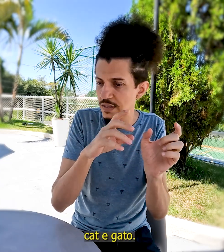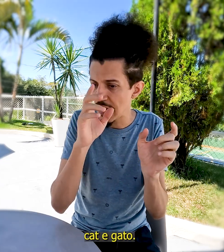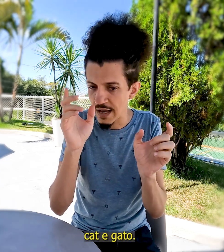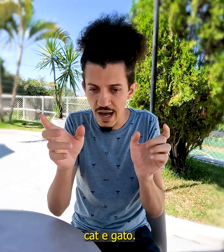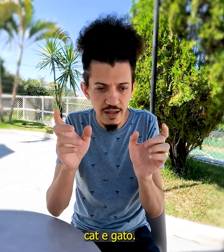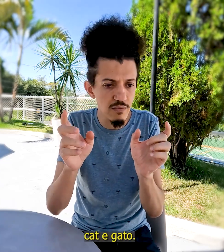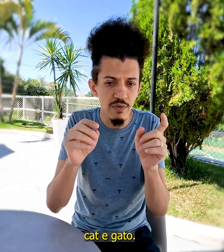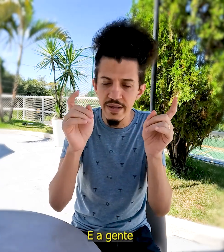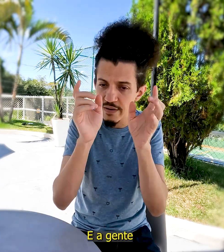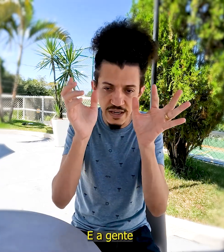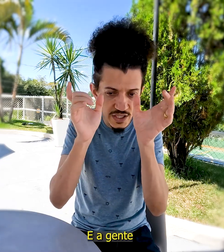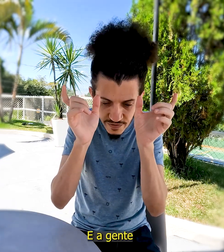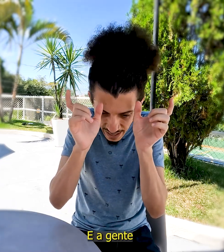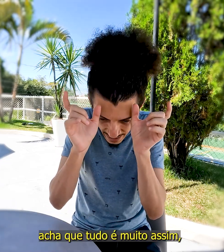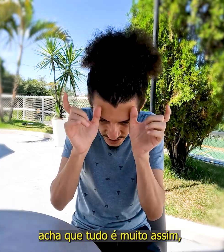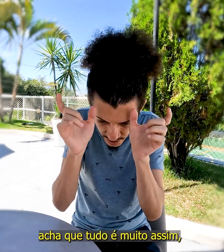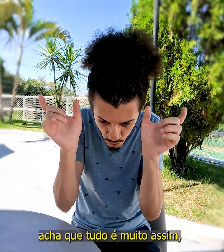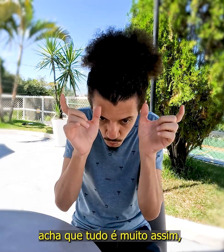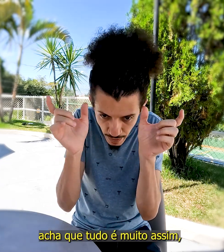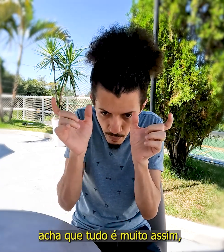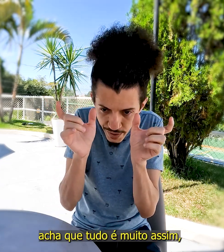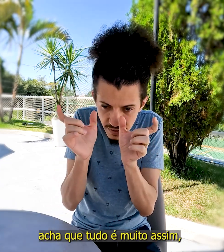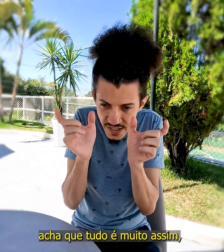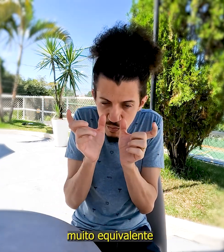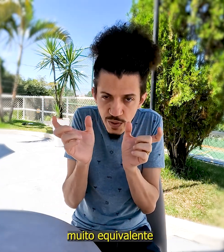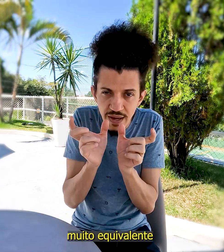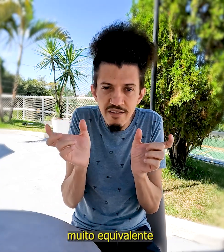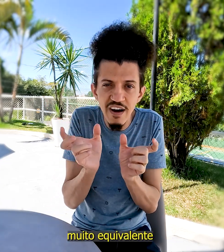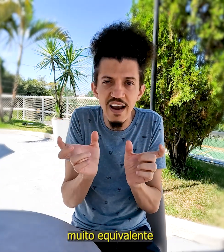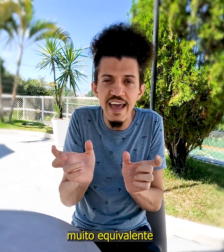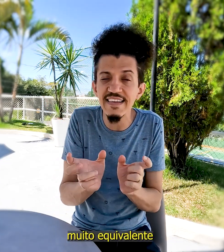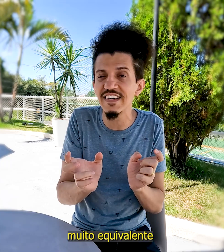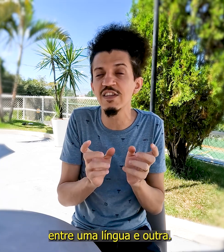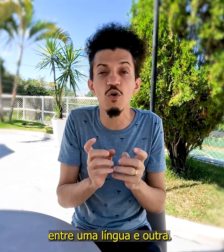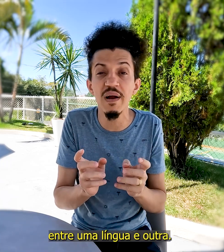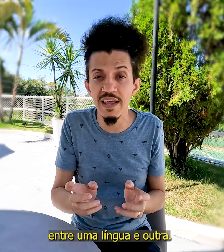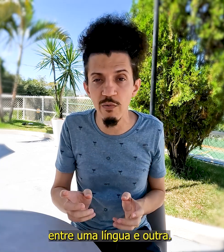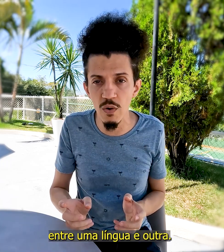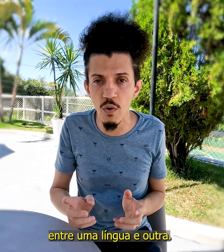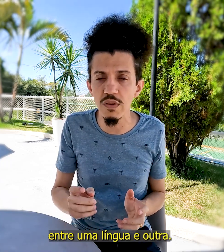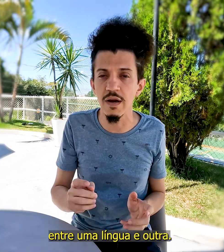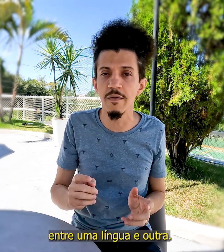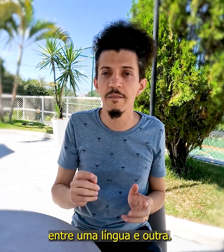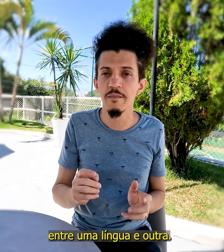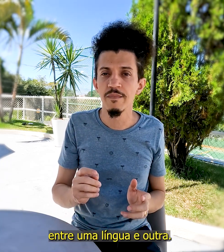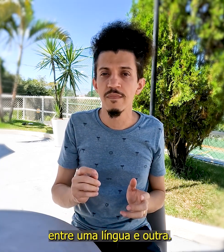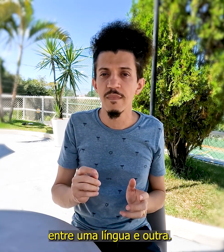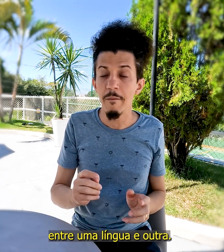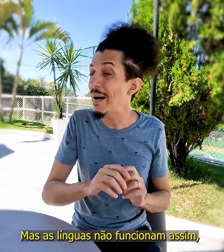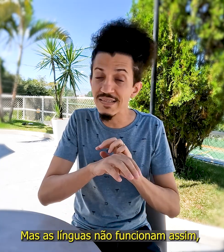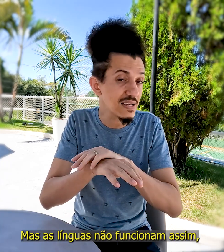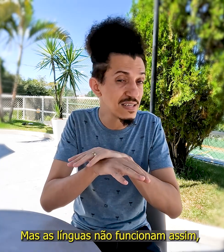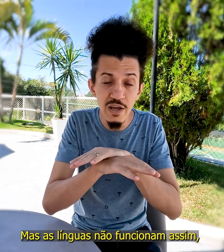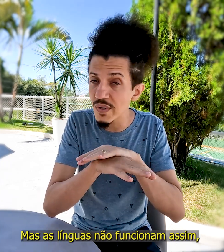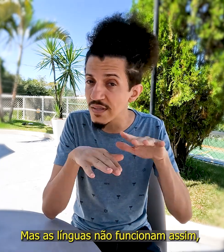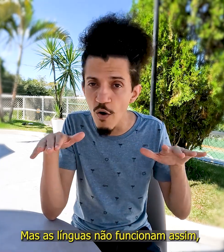é gato e a gente acha que tudo é muito equivalente entre uma língua e outra. Mas as línguas não